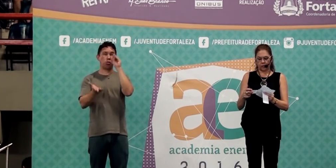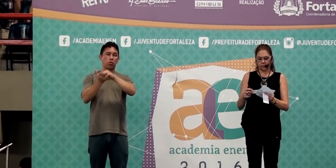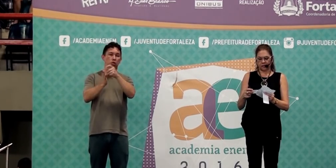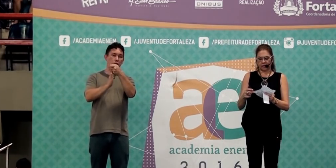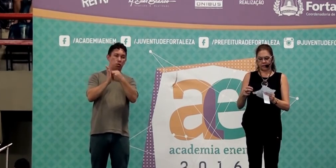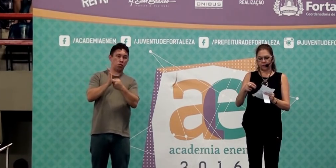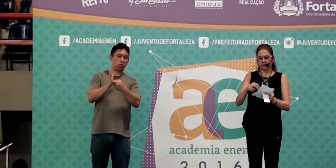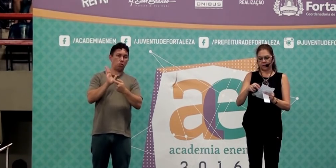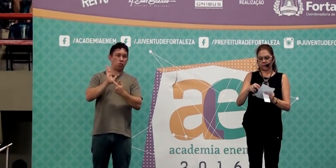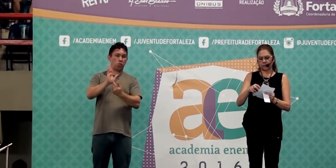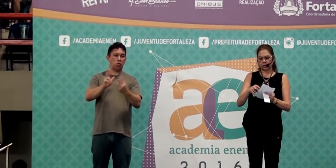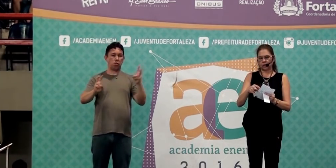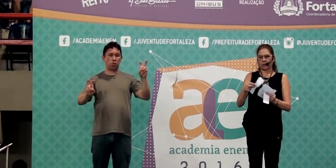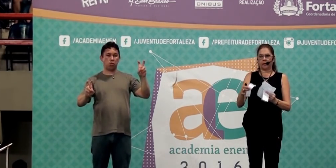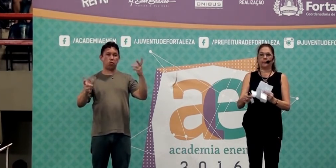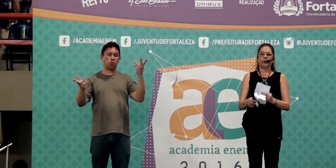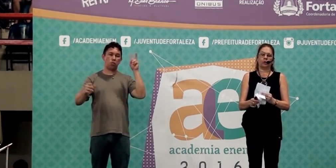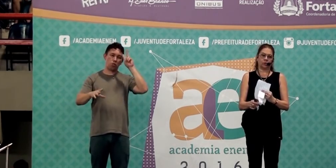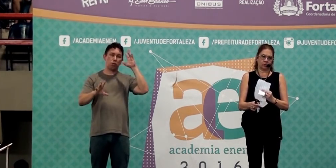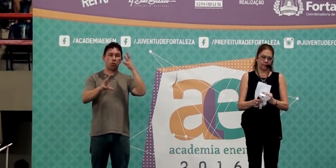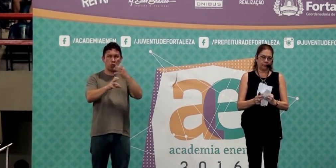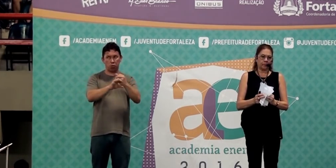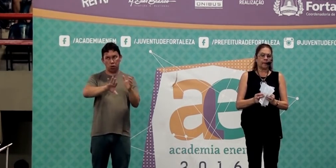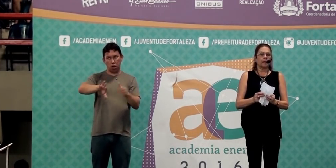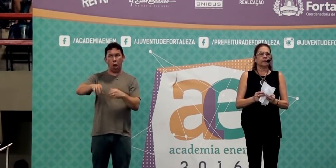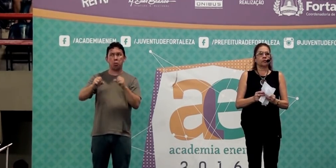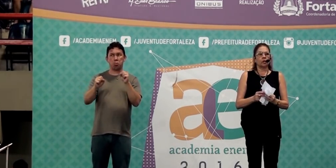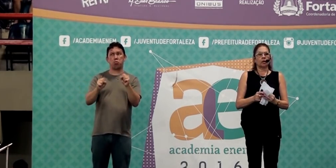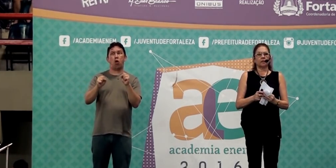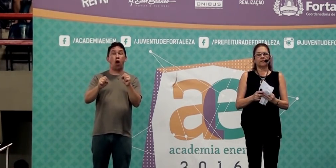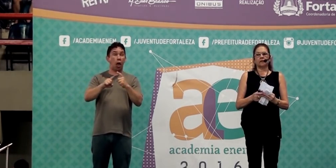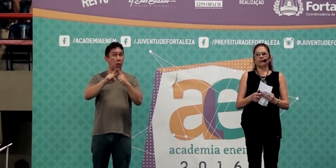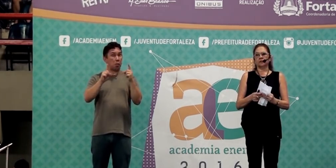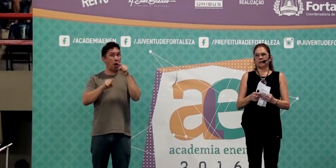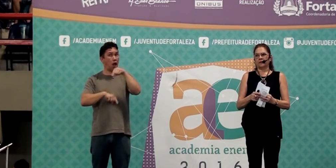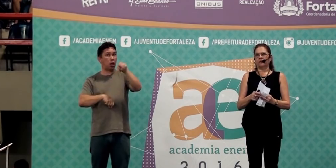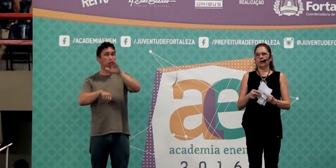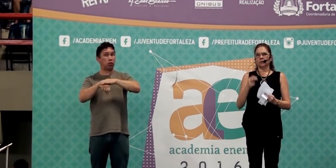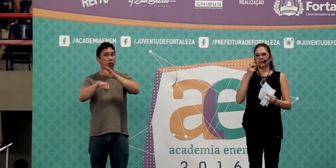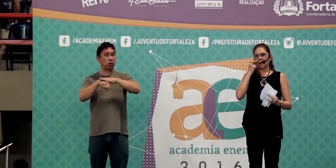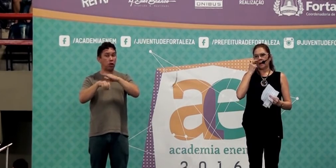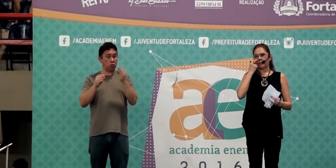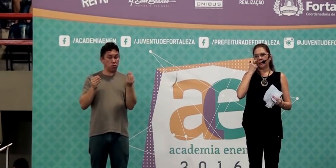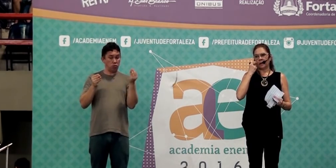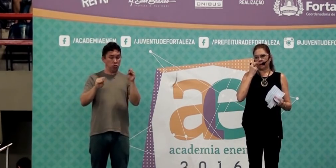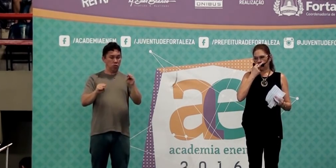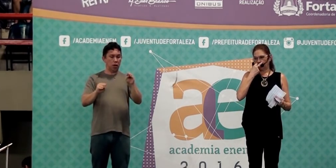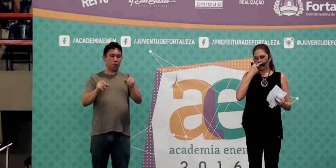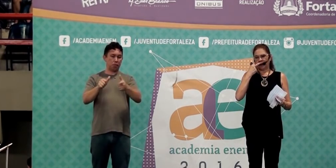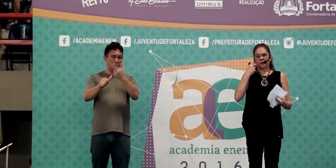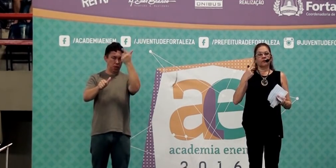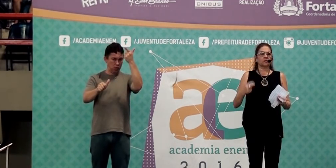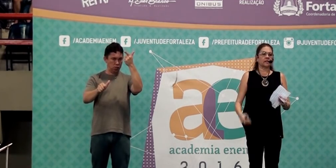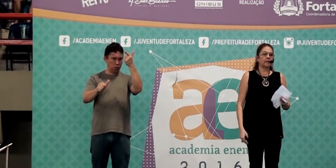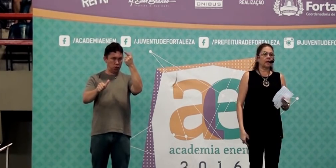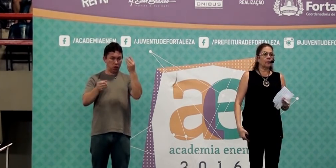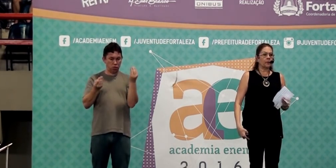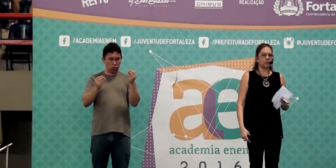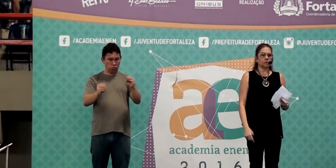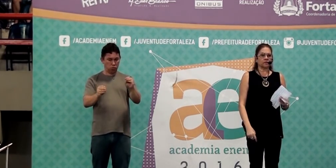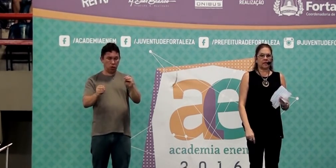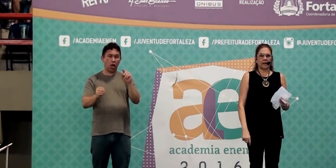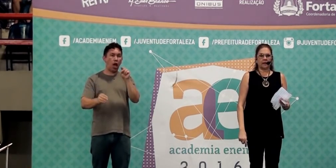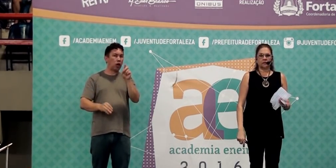do Enem como citações e alusão histórica? Pode. Só que se você for usar, primeiro, você